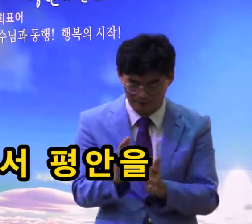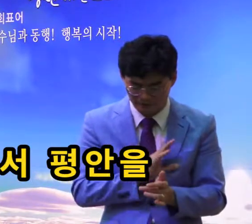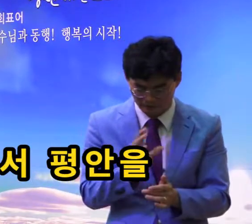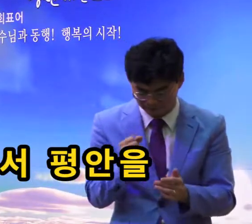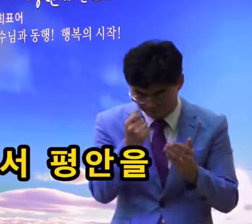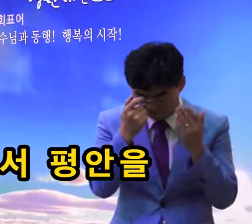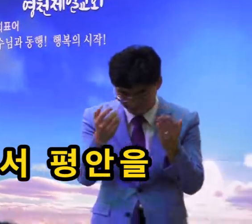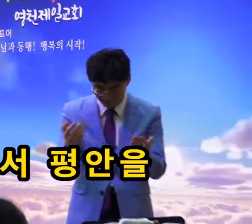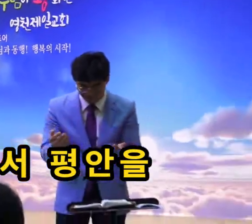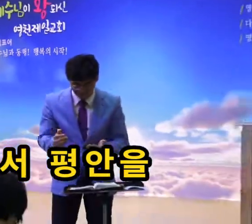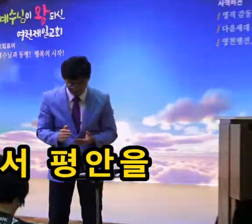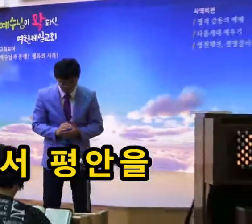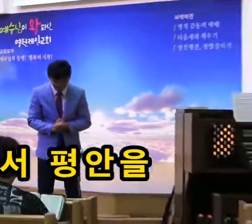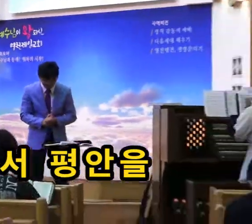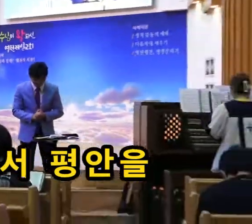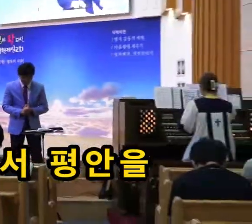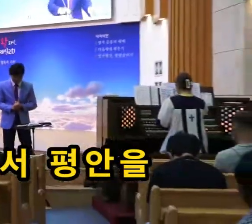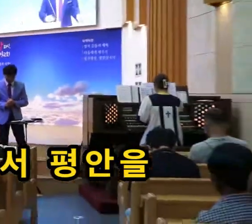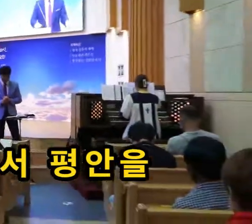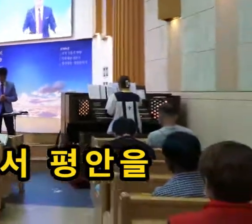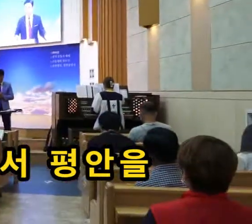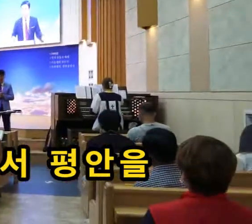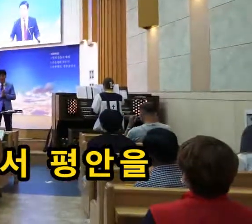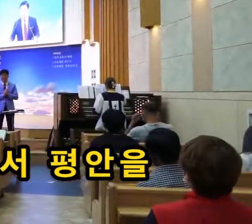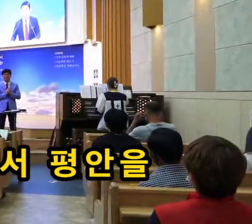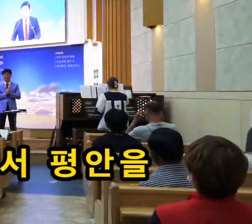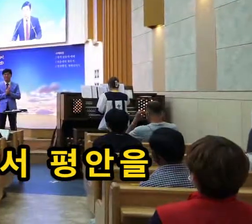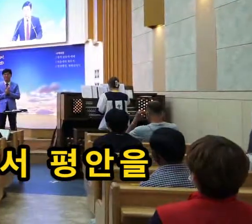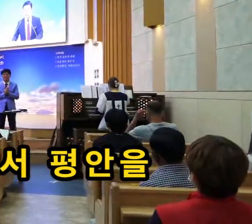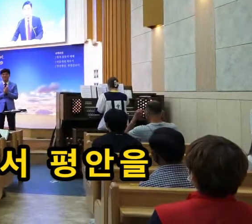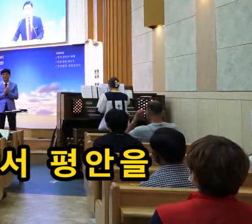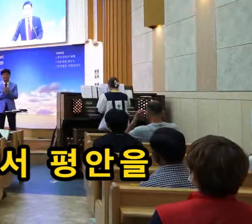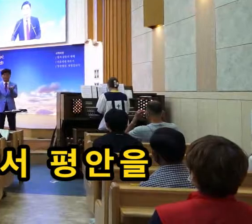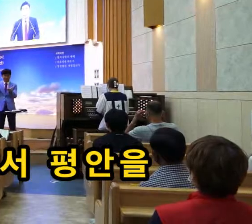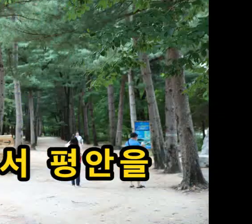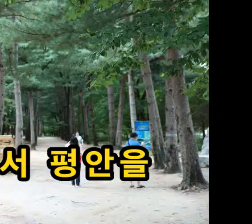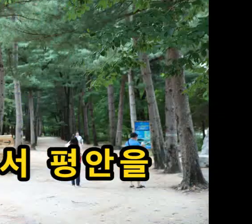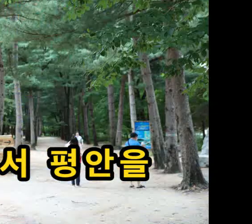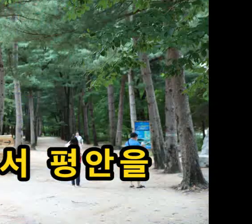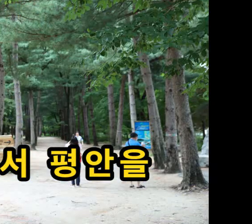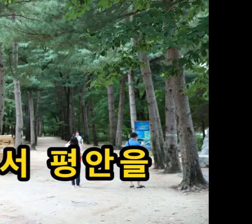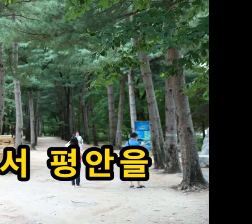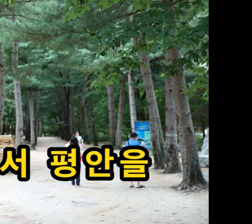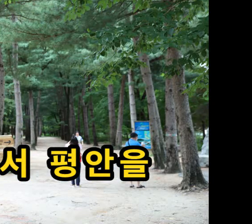기도합니다. 아멘. 이제 다 같이 일어나셔서 별단